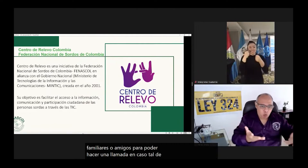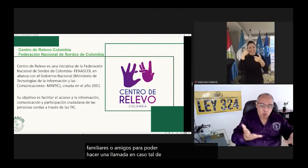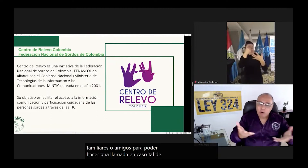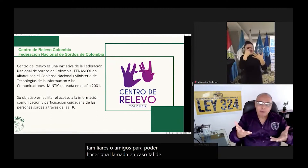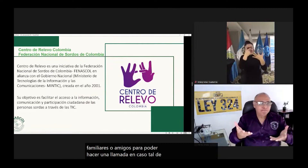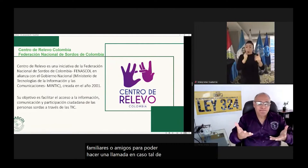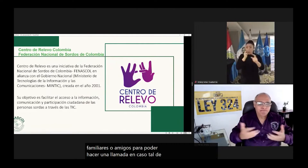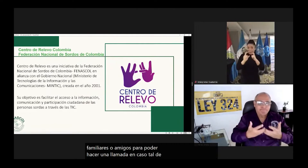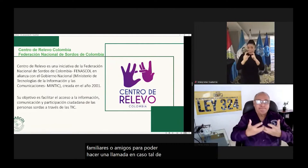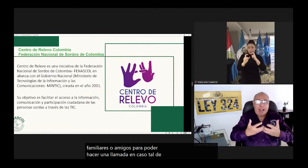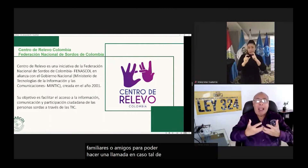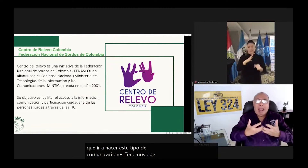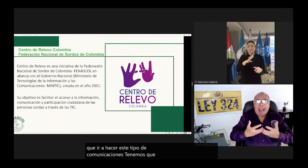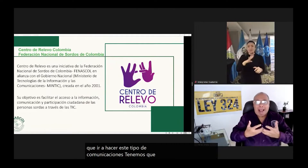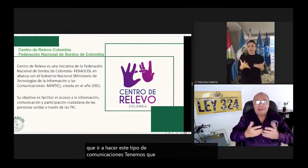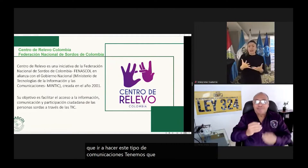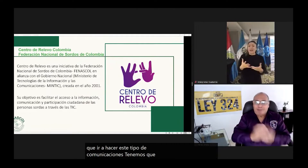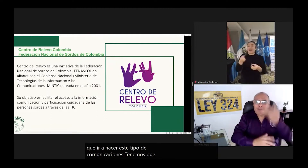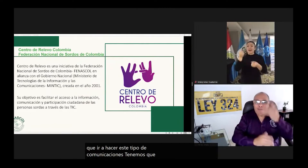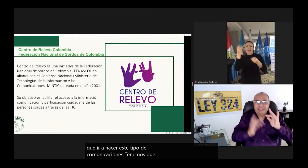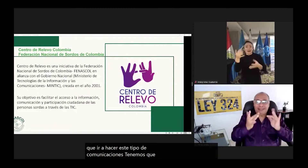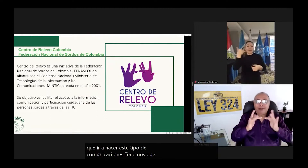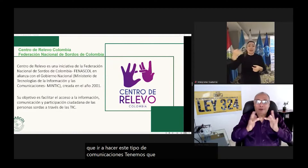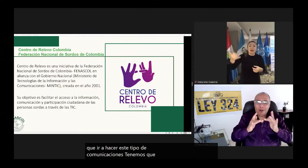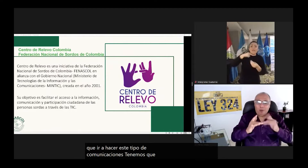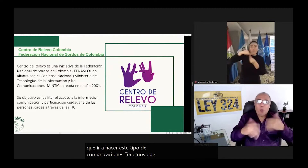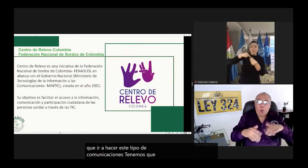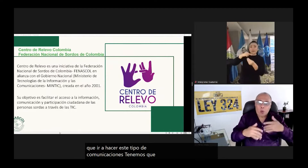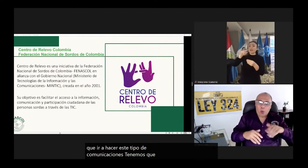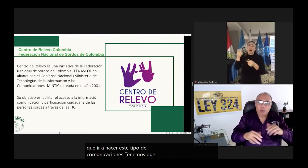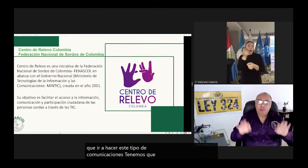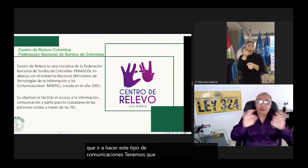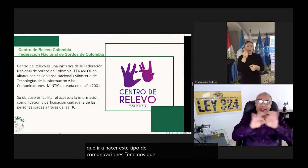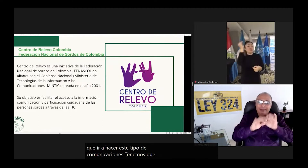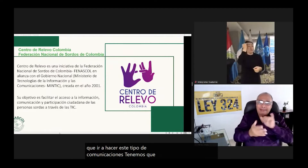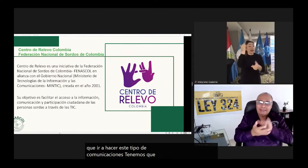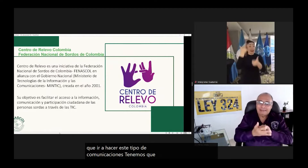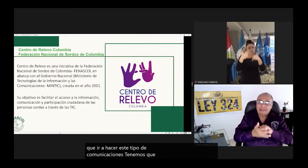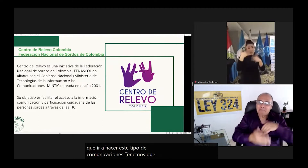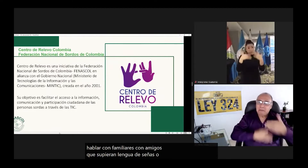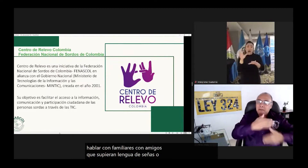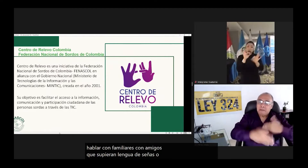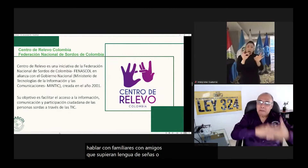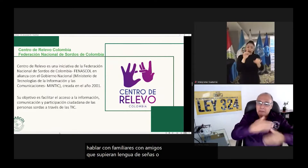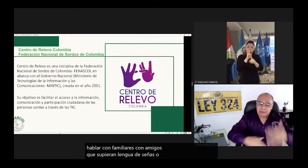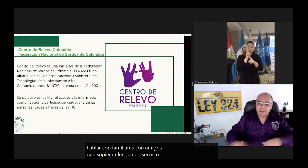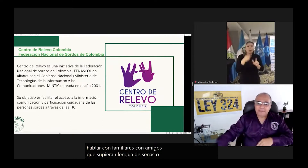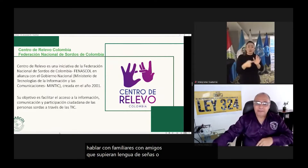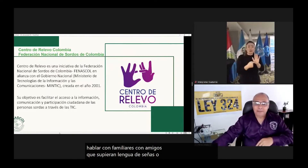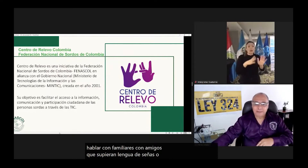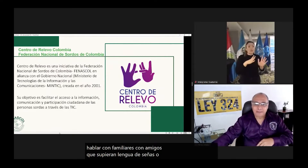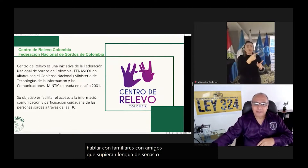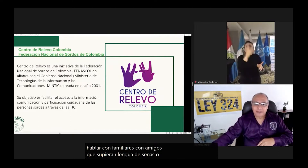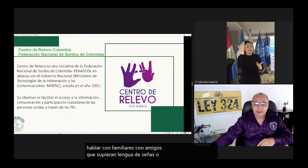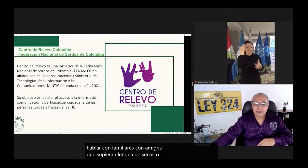comunicaciones, teníamos que hablar con familiares, con amigos que supieran lengua de señas, o sería aún peor con aquellos que no supieran lengua